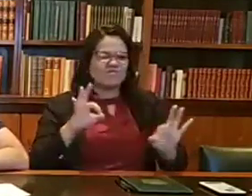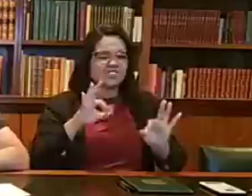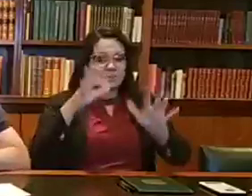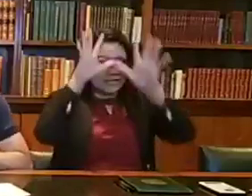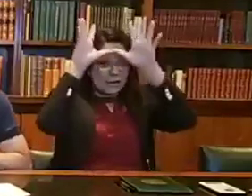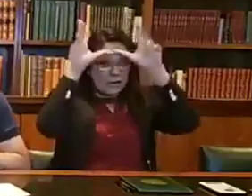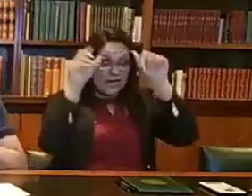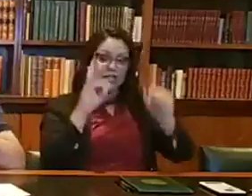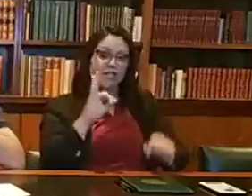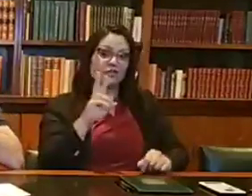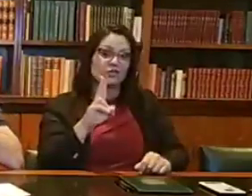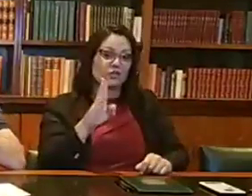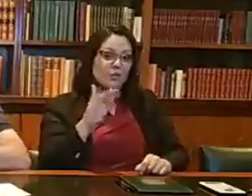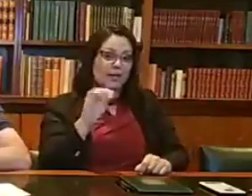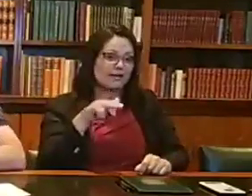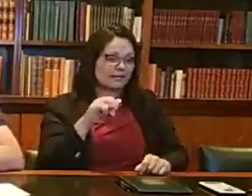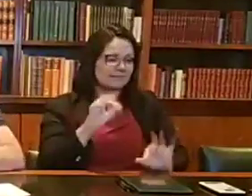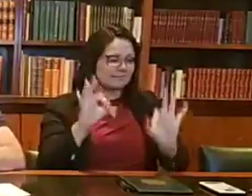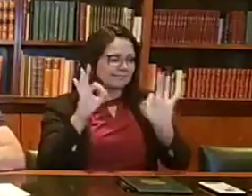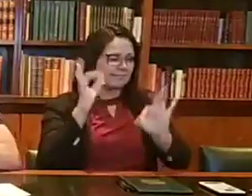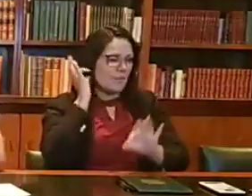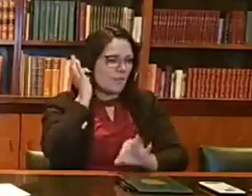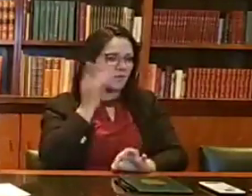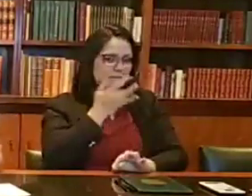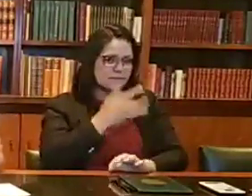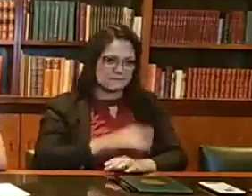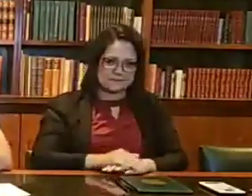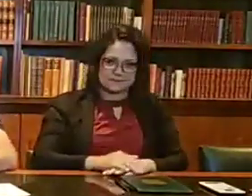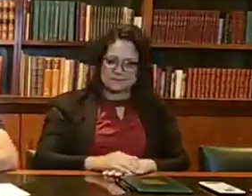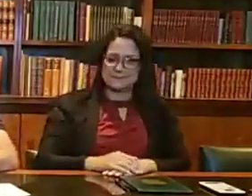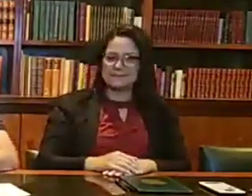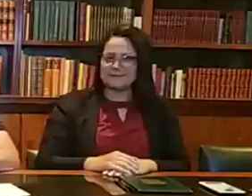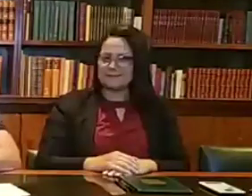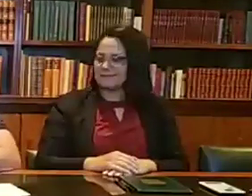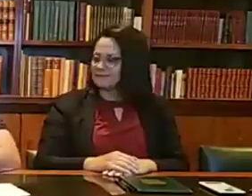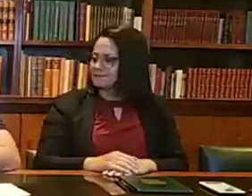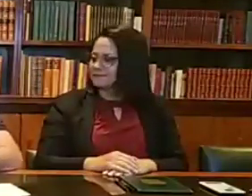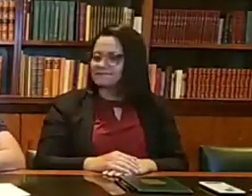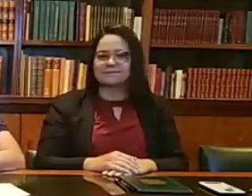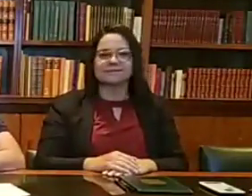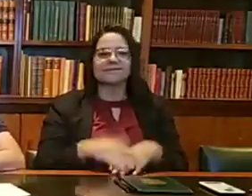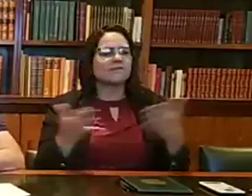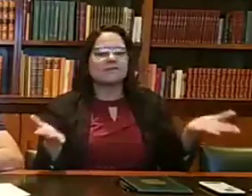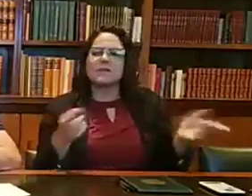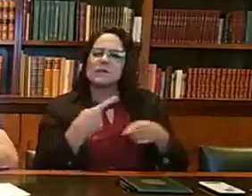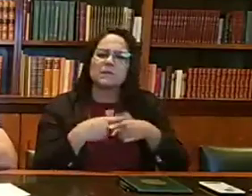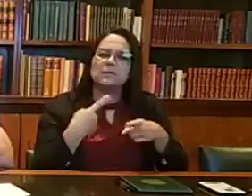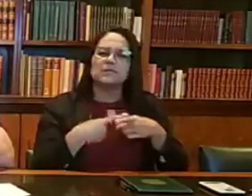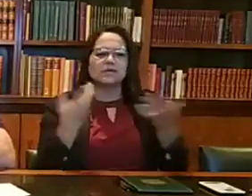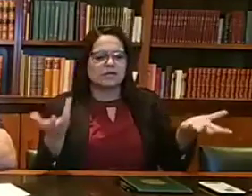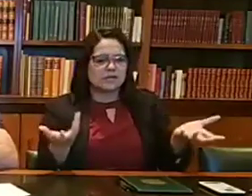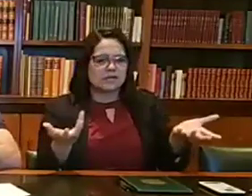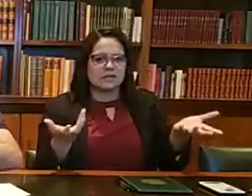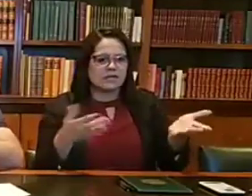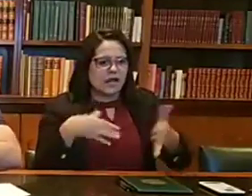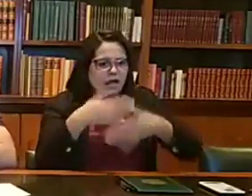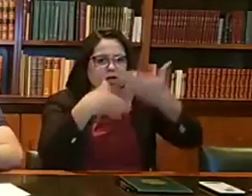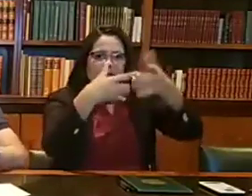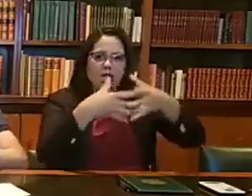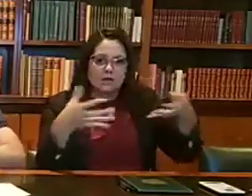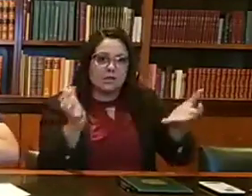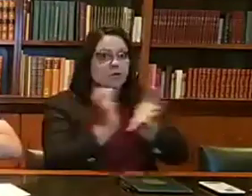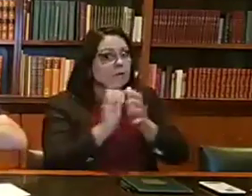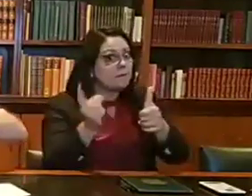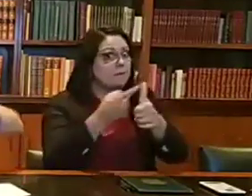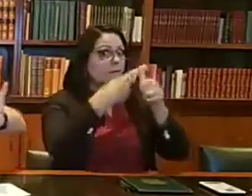gostar. Tá certo. Basicamente, por que que está crescendo? Lógico que tem a iniciativa privada em